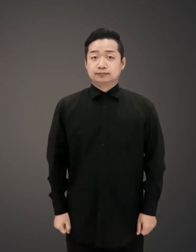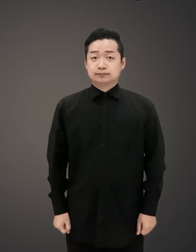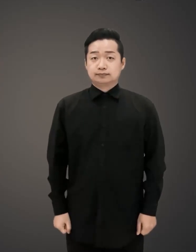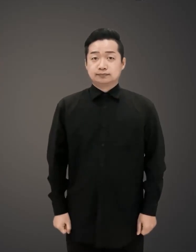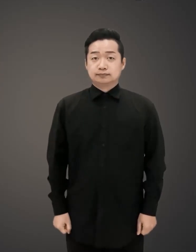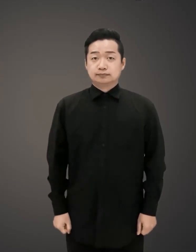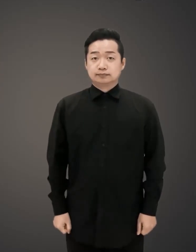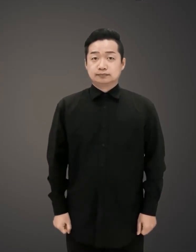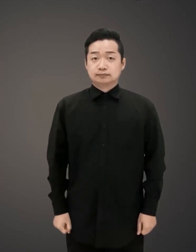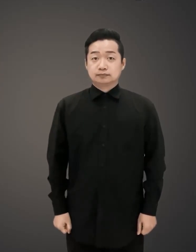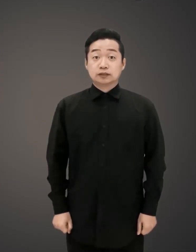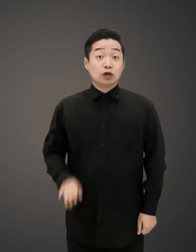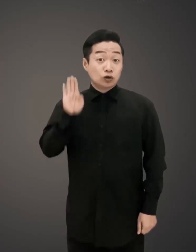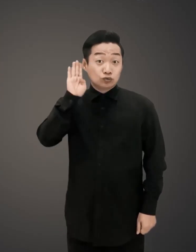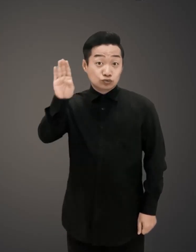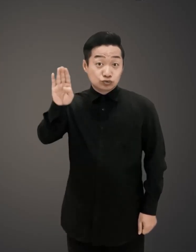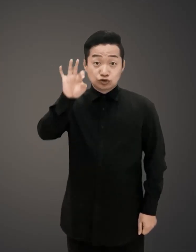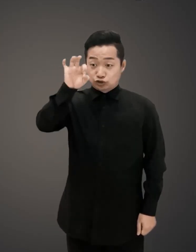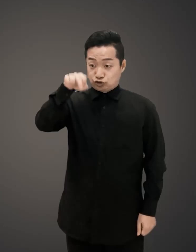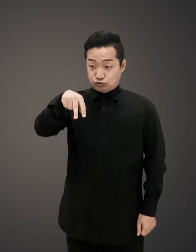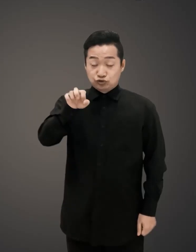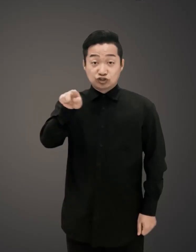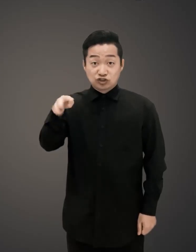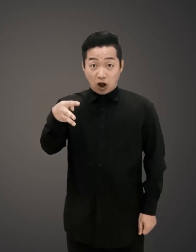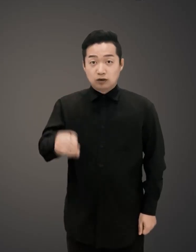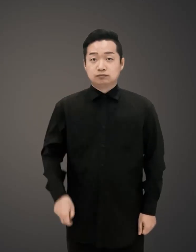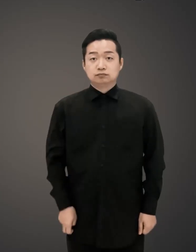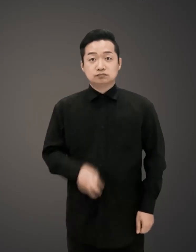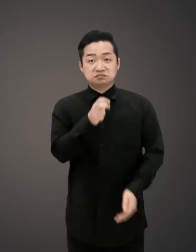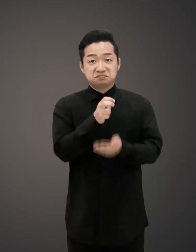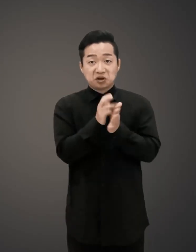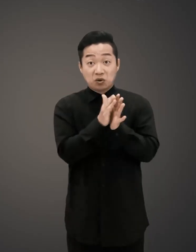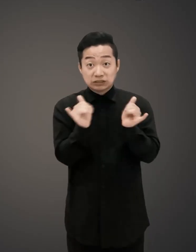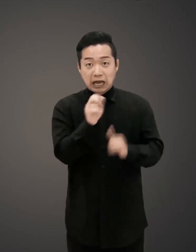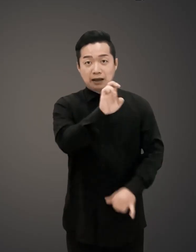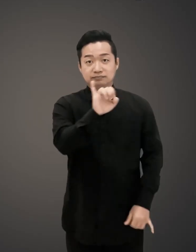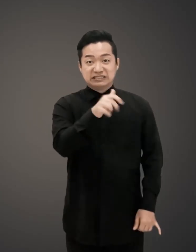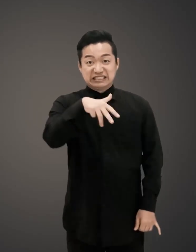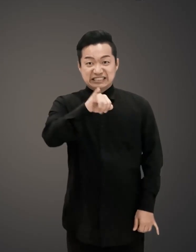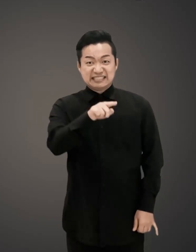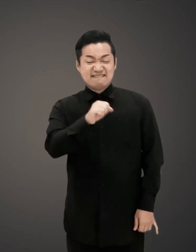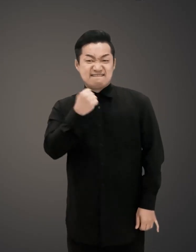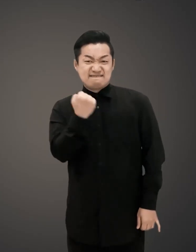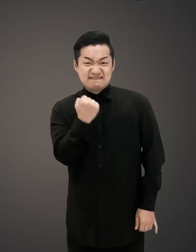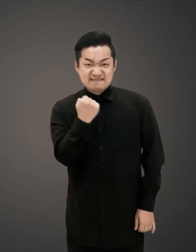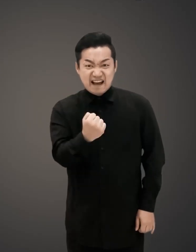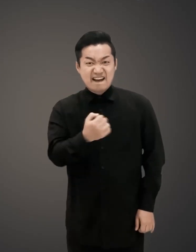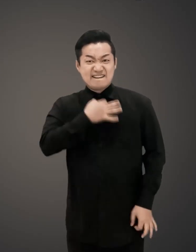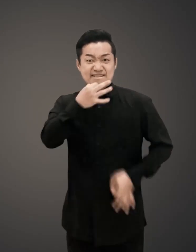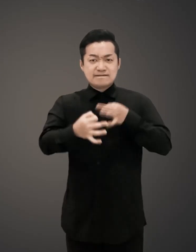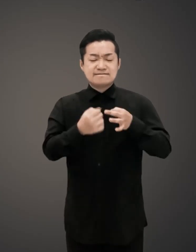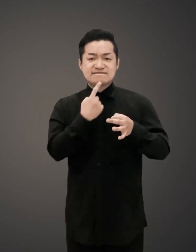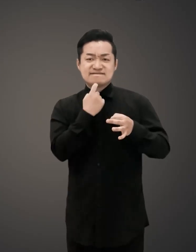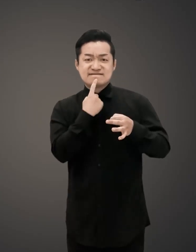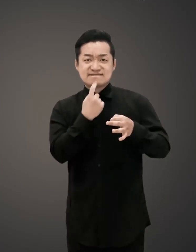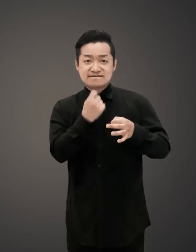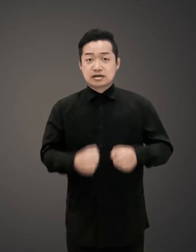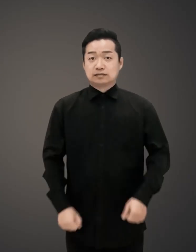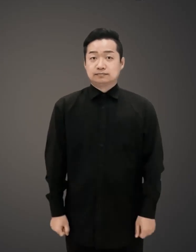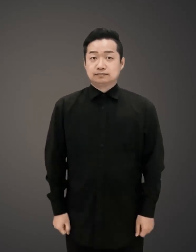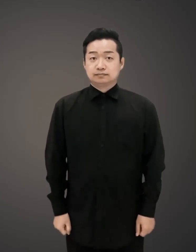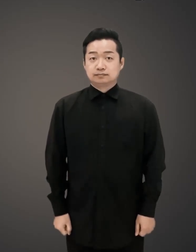그것뿐이었으니까. 얼마 뒤 유월은 에디커스 핀치를 가만두지 않겠다고 길거리에서 소리를 지르며